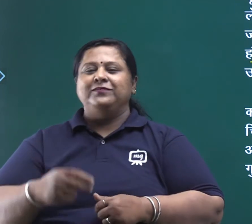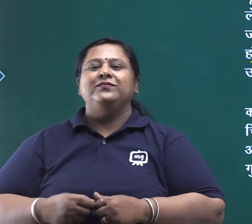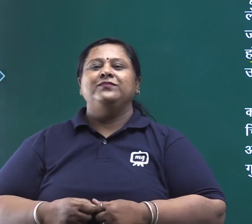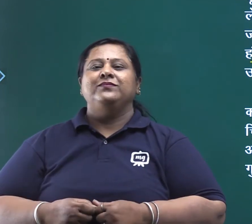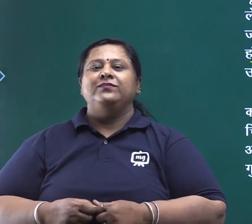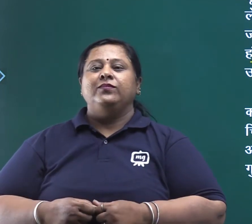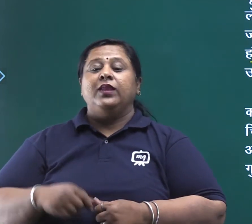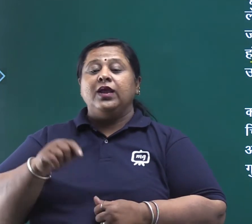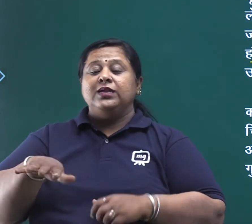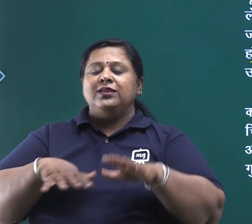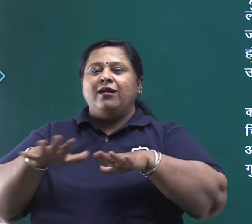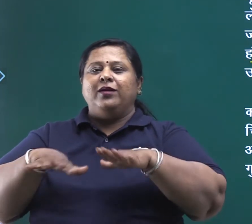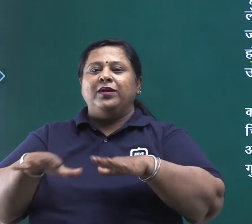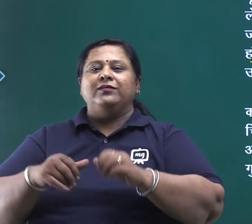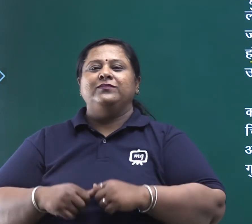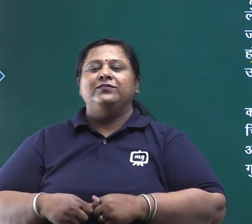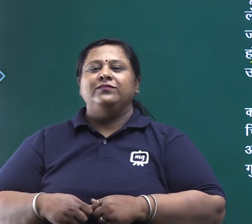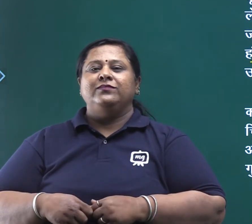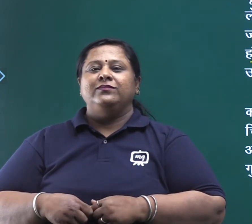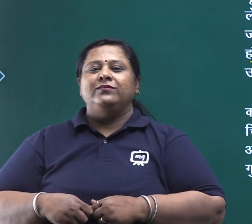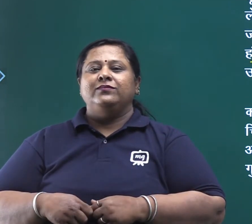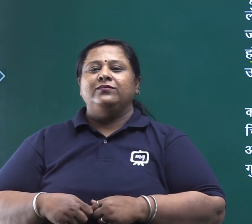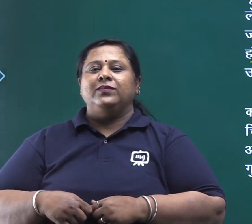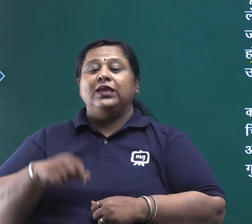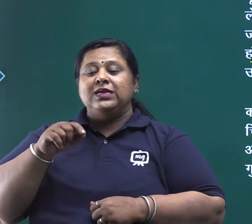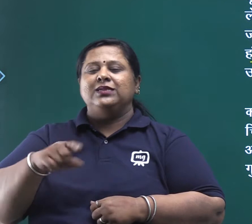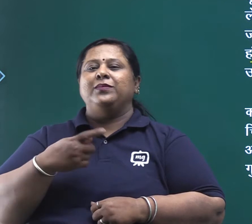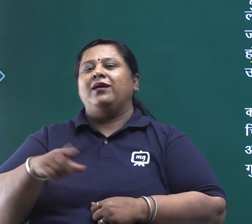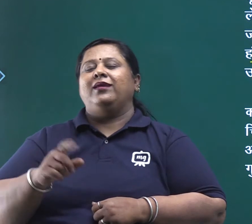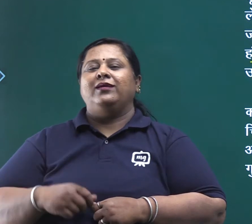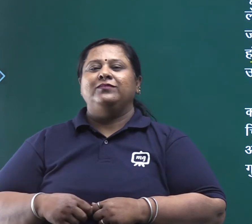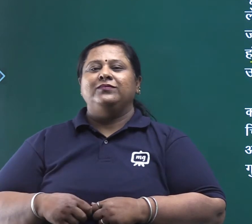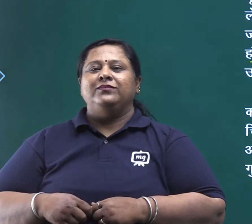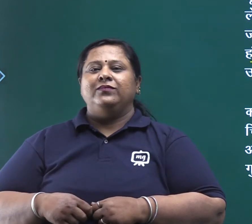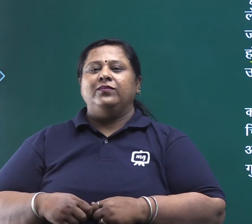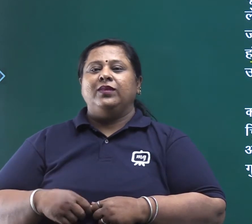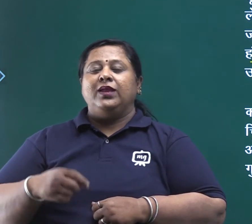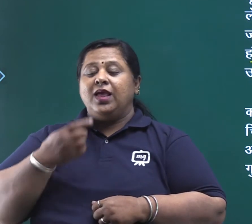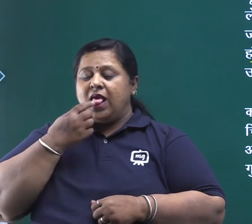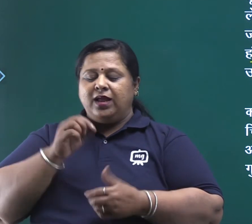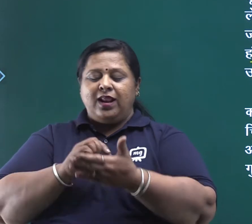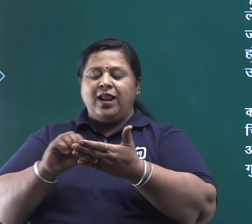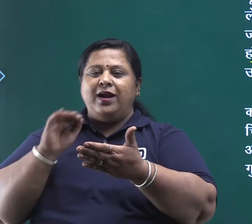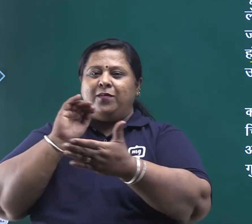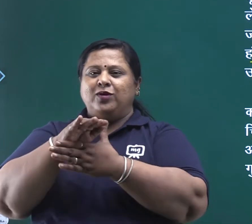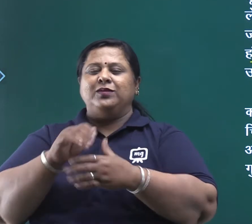इस नाटक में इसी प्रकार के एक लेटर बॉक्स के बारे